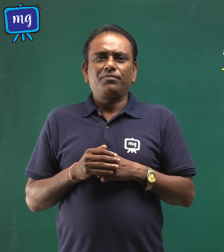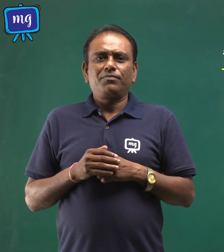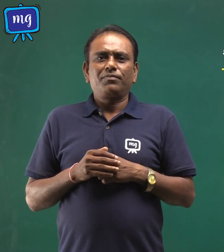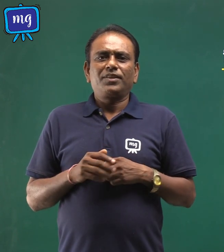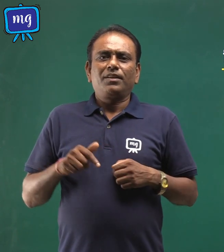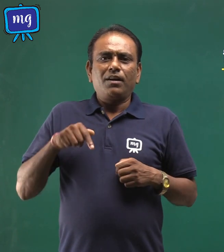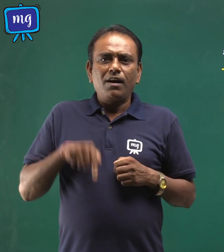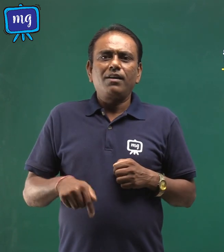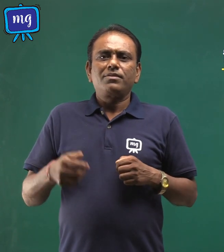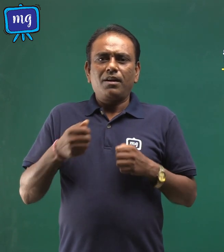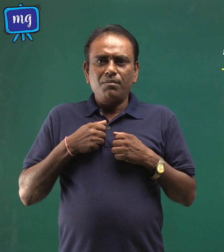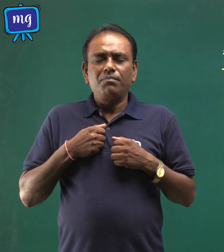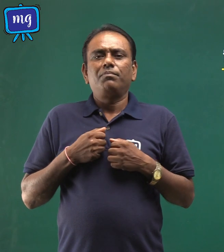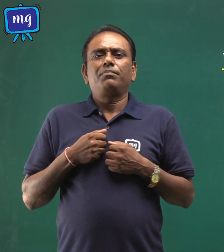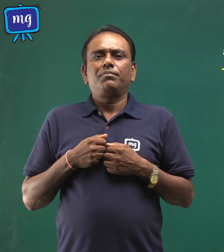आज हम